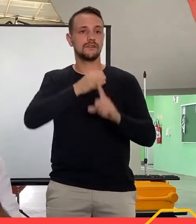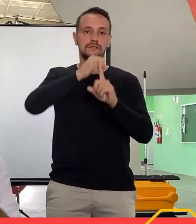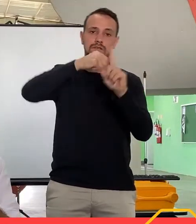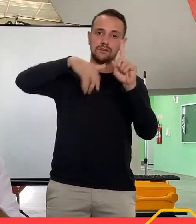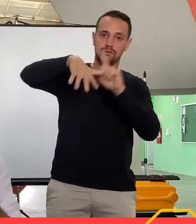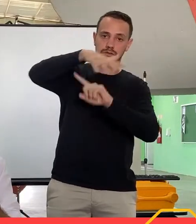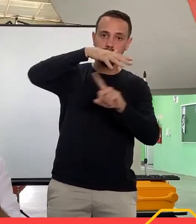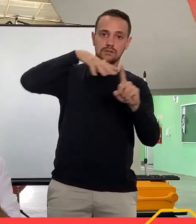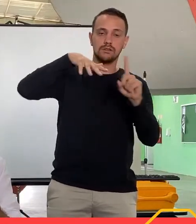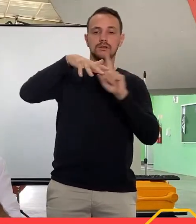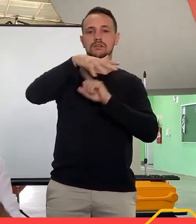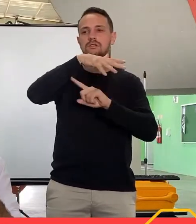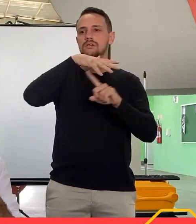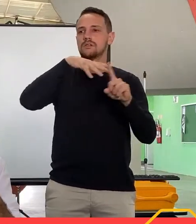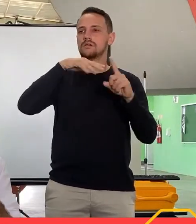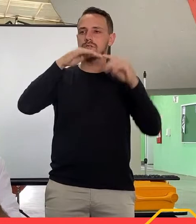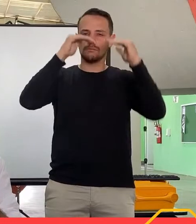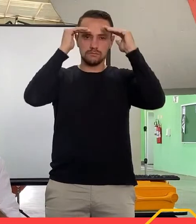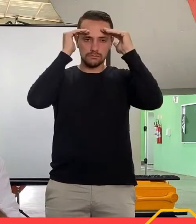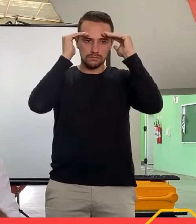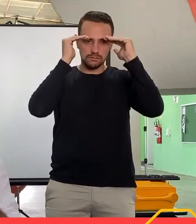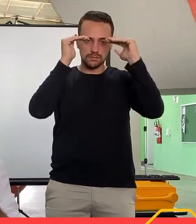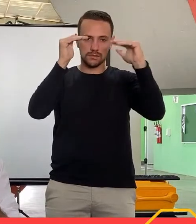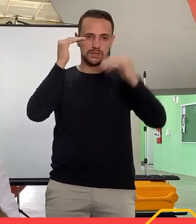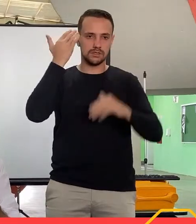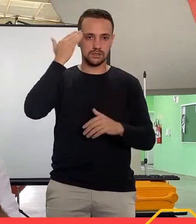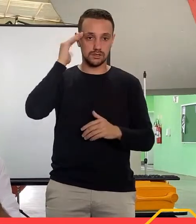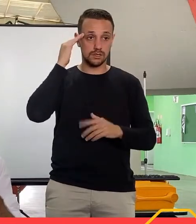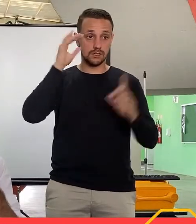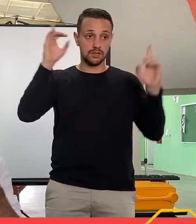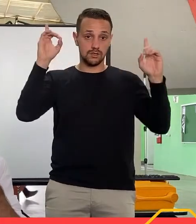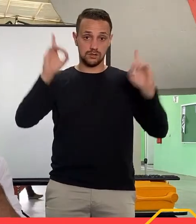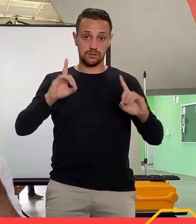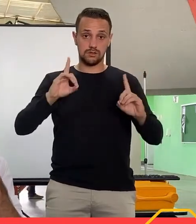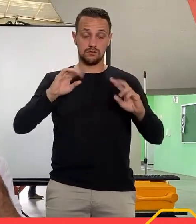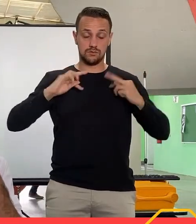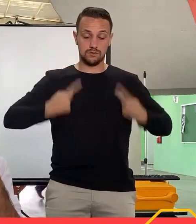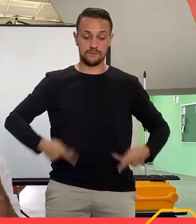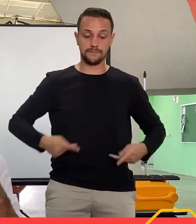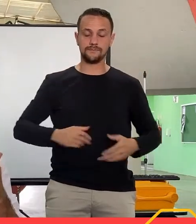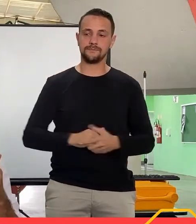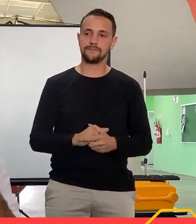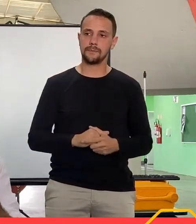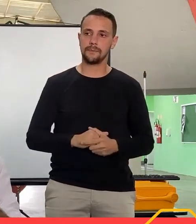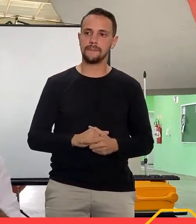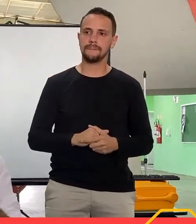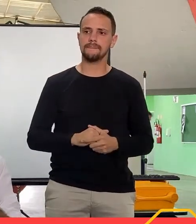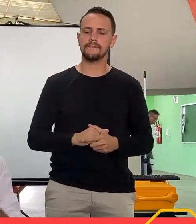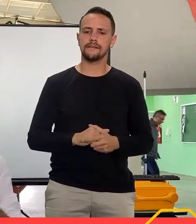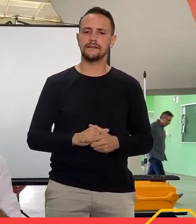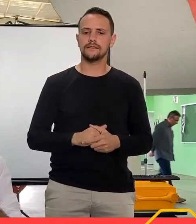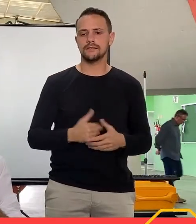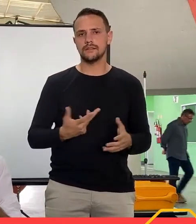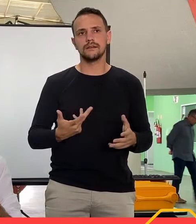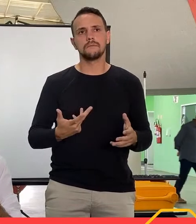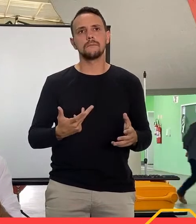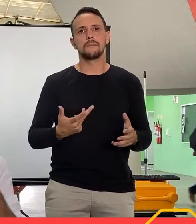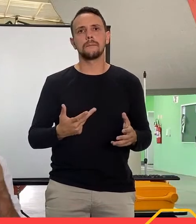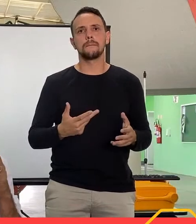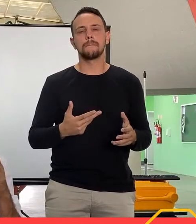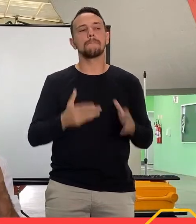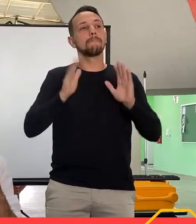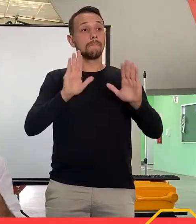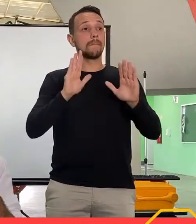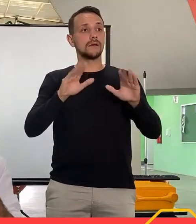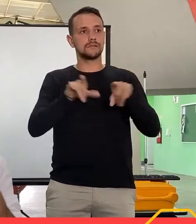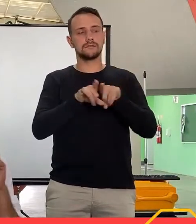sociedade respeitando o que a gente entende por direitos humanos. Mas também a gente